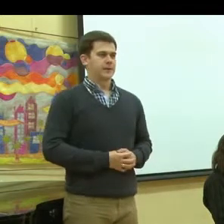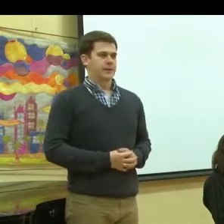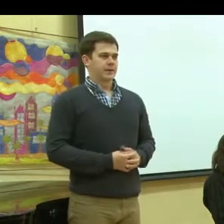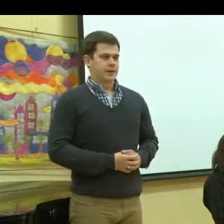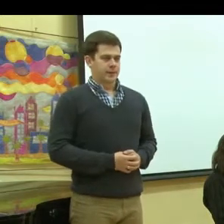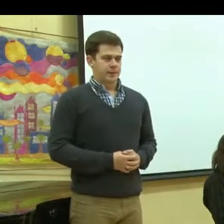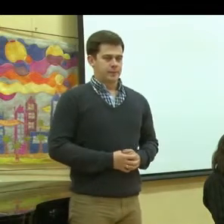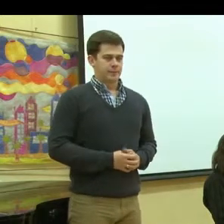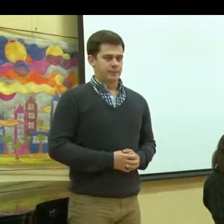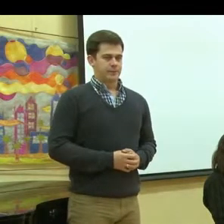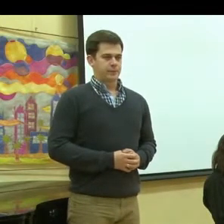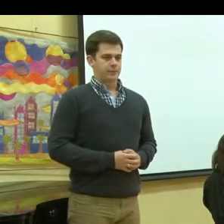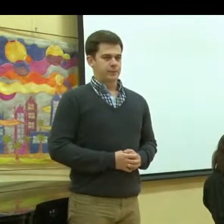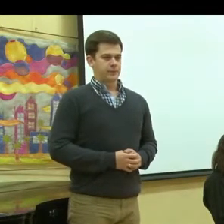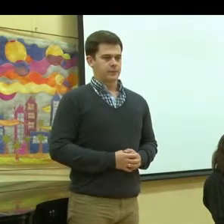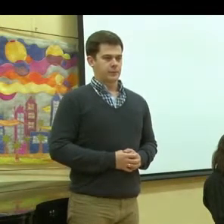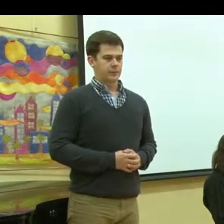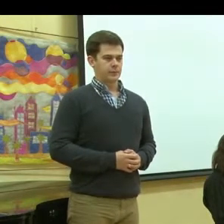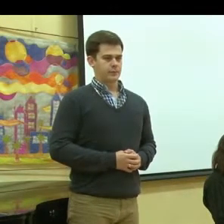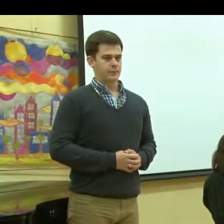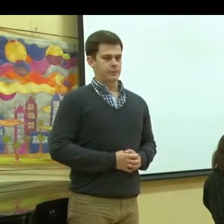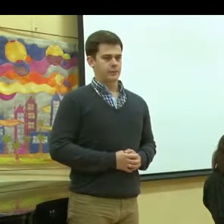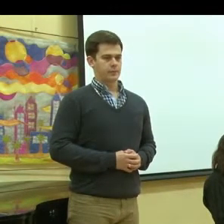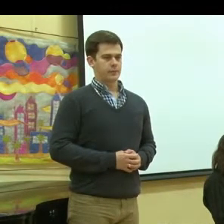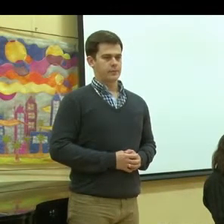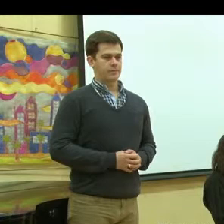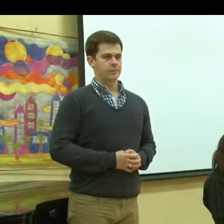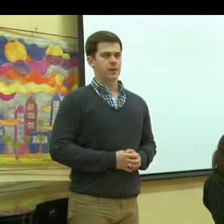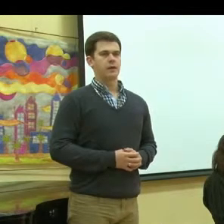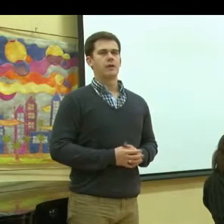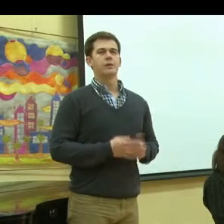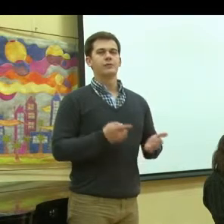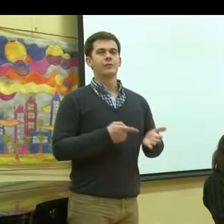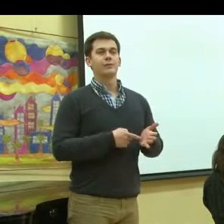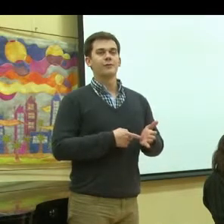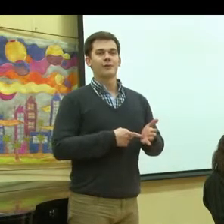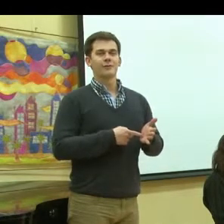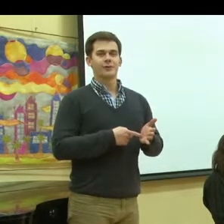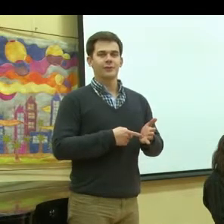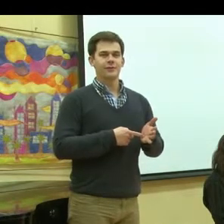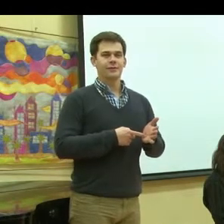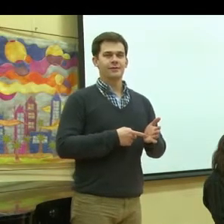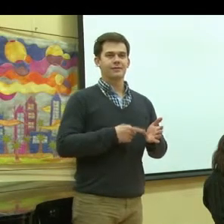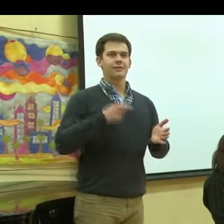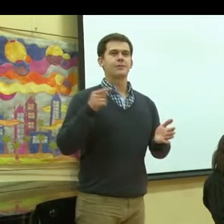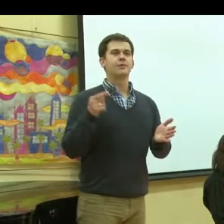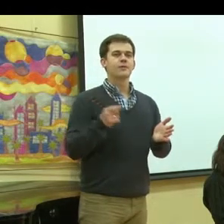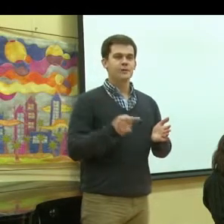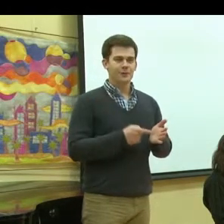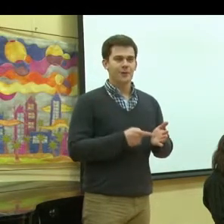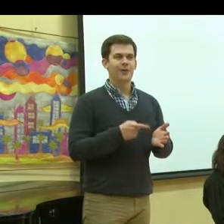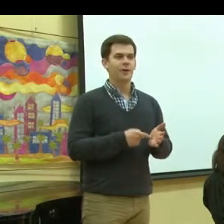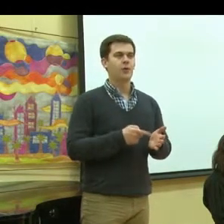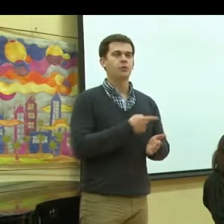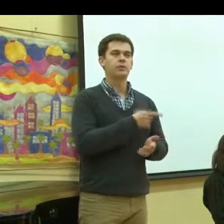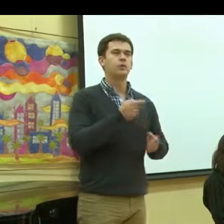siglo se abre la frontera para todos los habitantes de Europa. To wiąże się też z różnorodnymi jakby zmianami, które nastąpiły